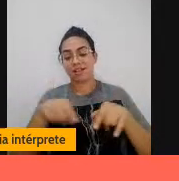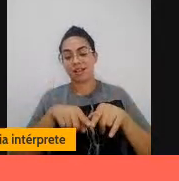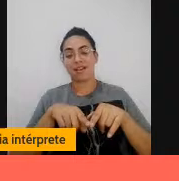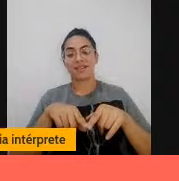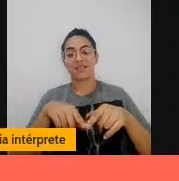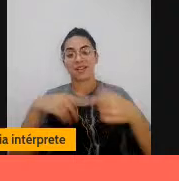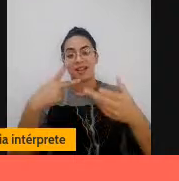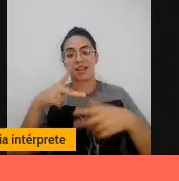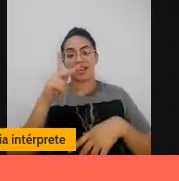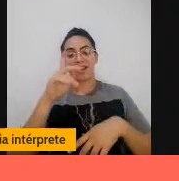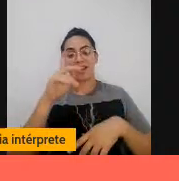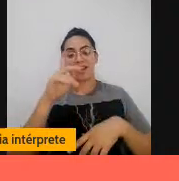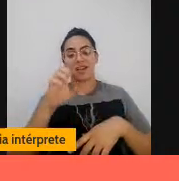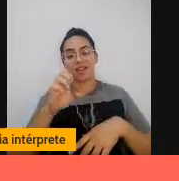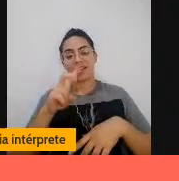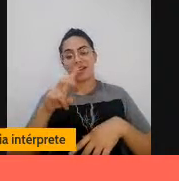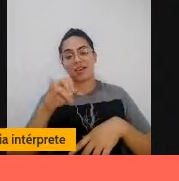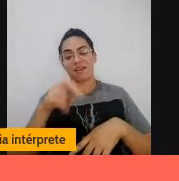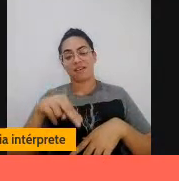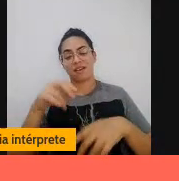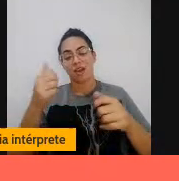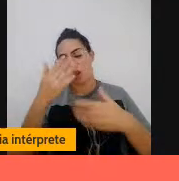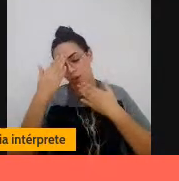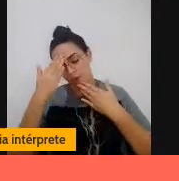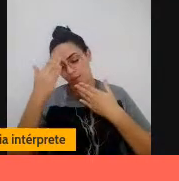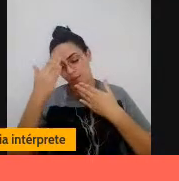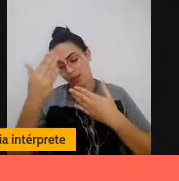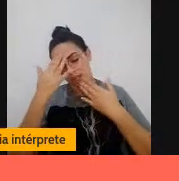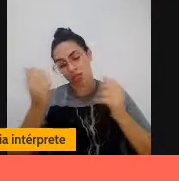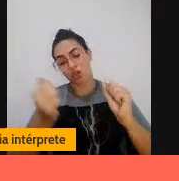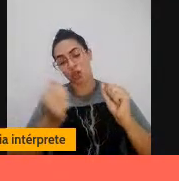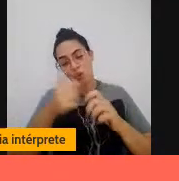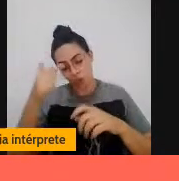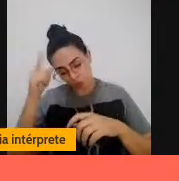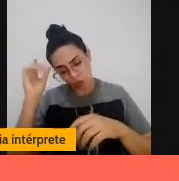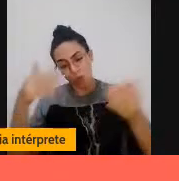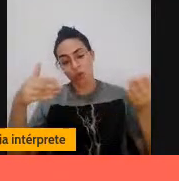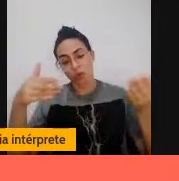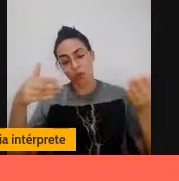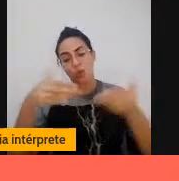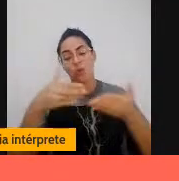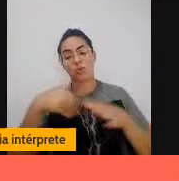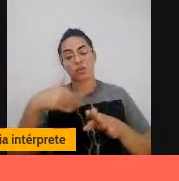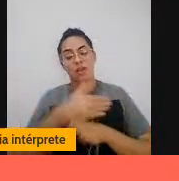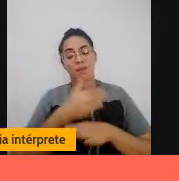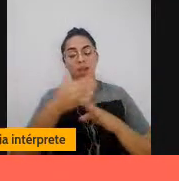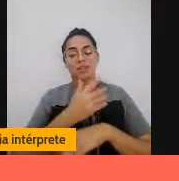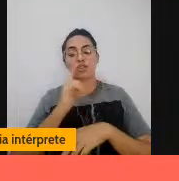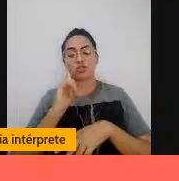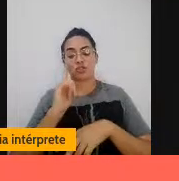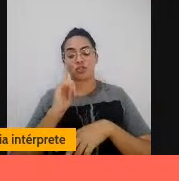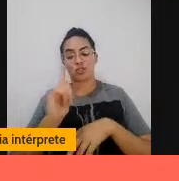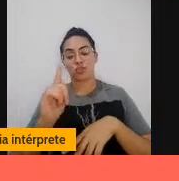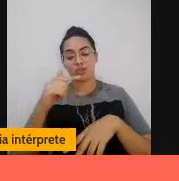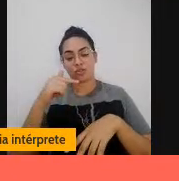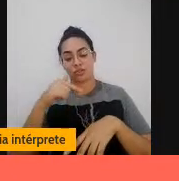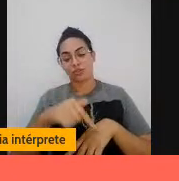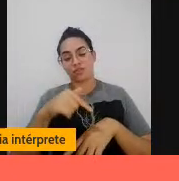obrigada, Kevin que esteve comigo ontem, né? E hoje participando do GT com a professora